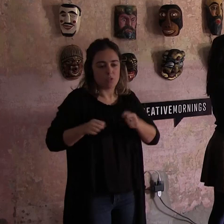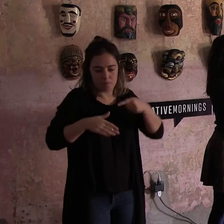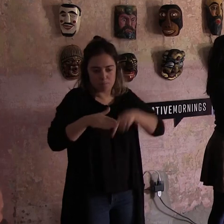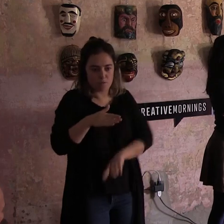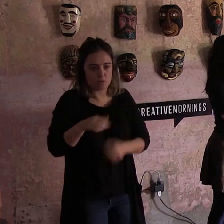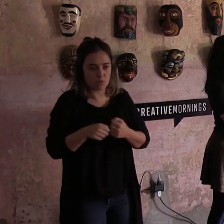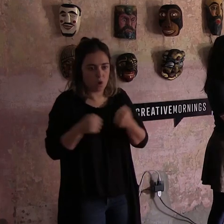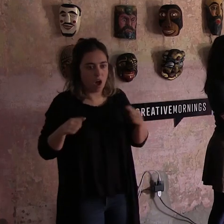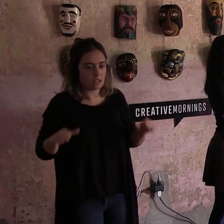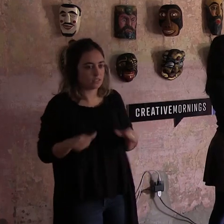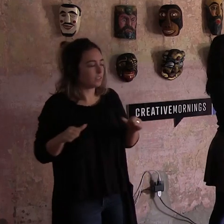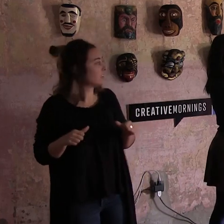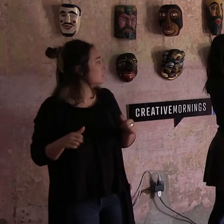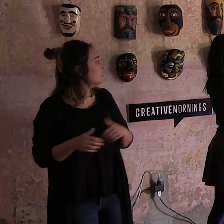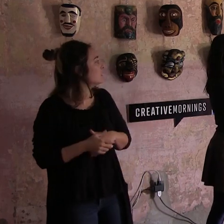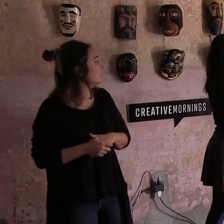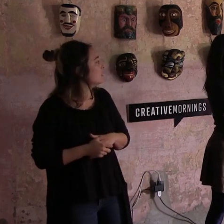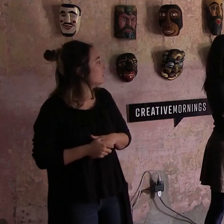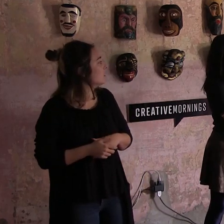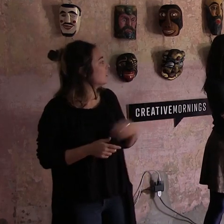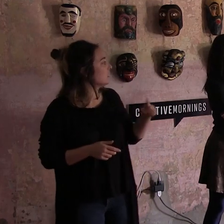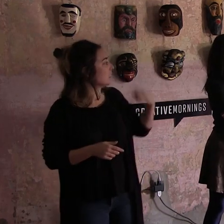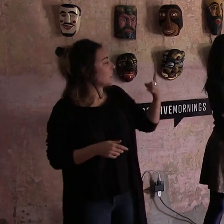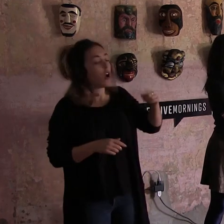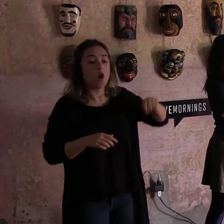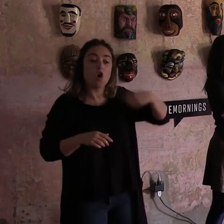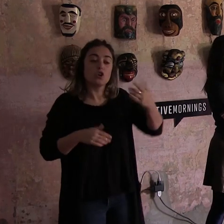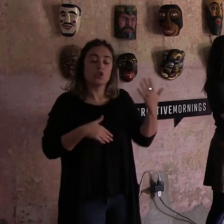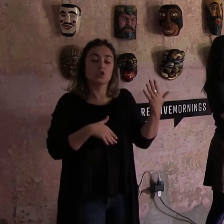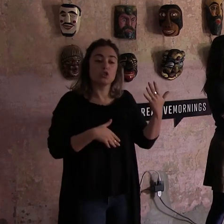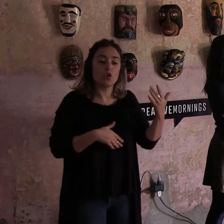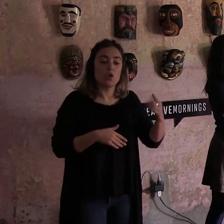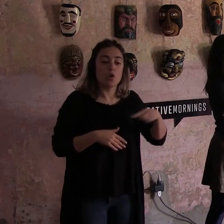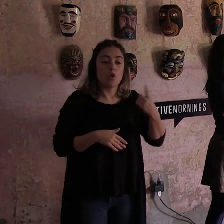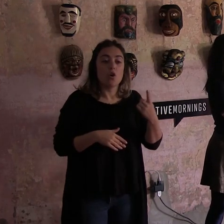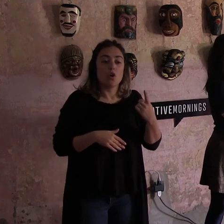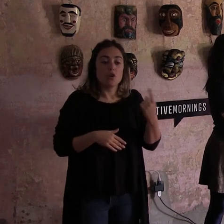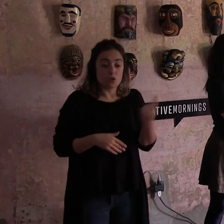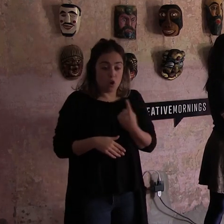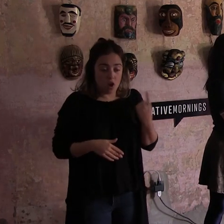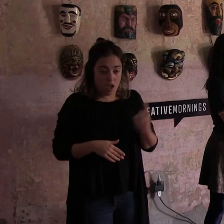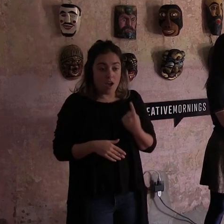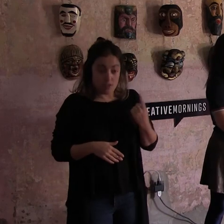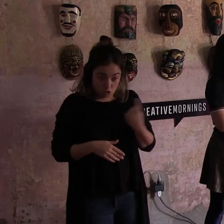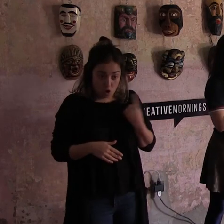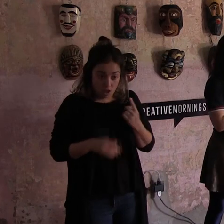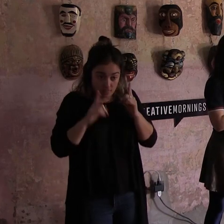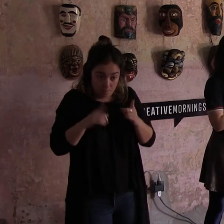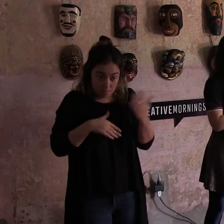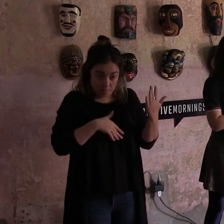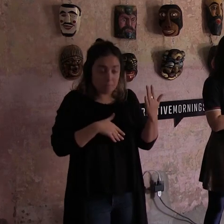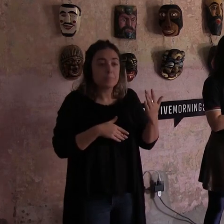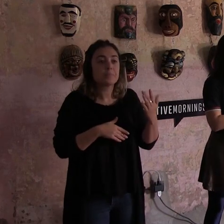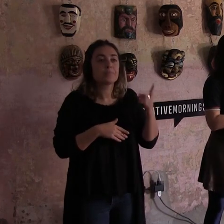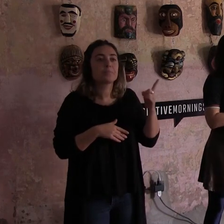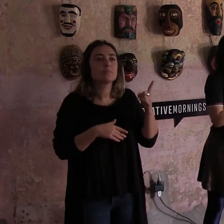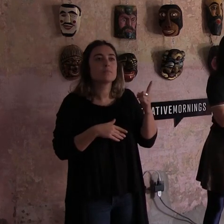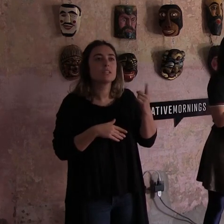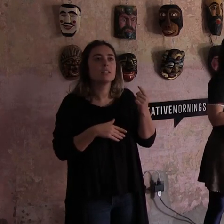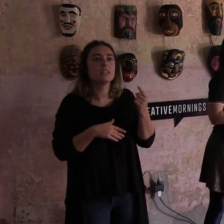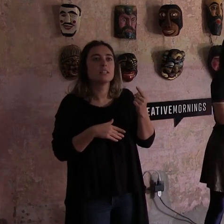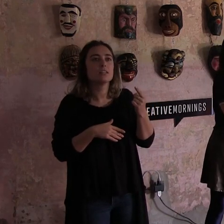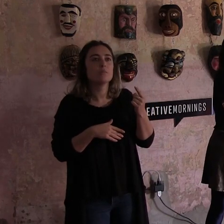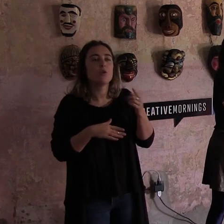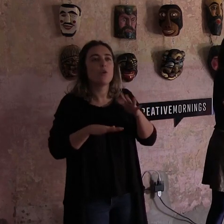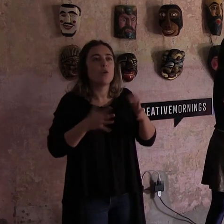Bueno, Hereafter es otro solo que ese me inspiró con usé, ya que